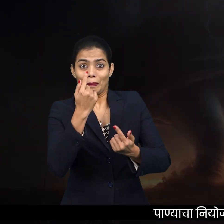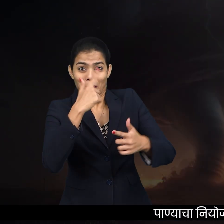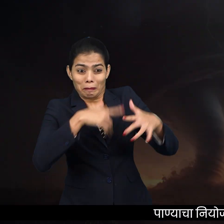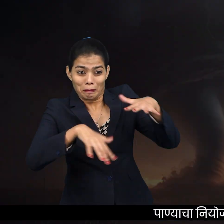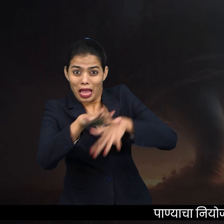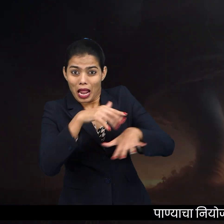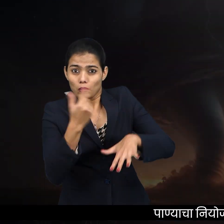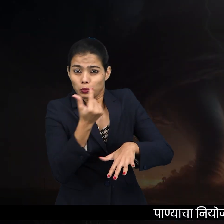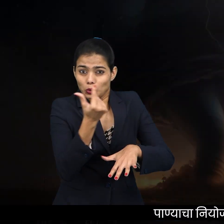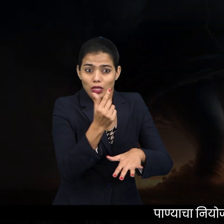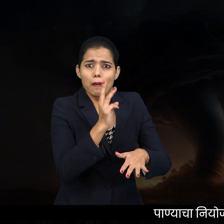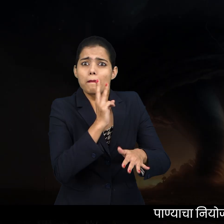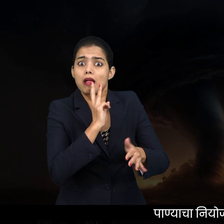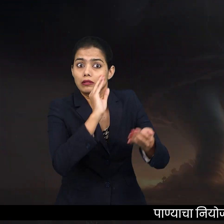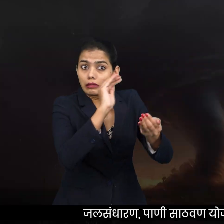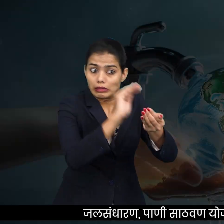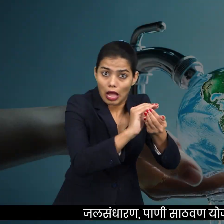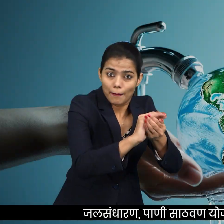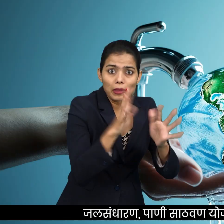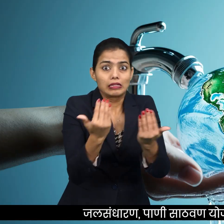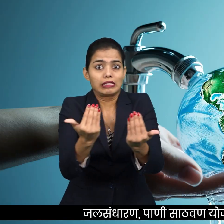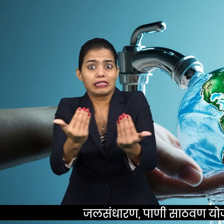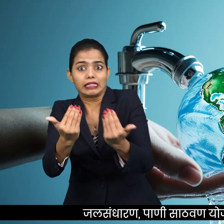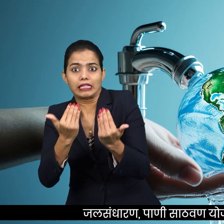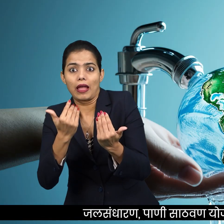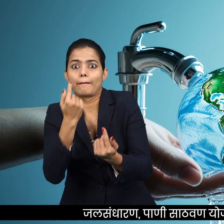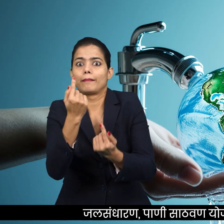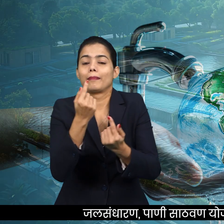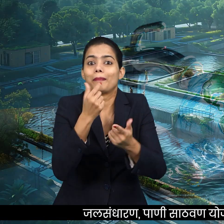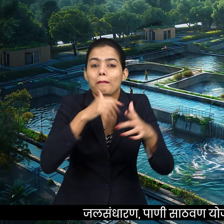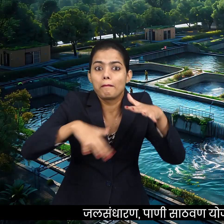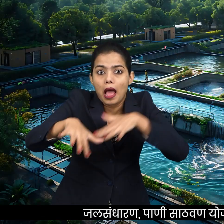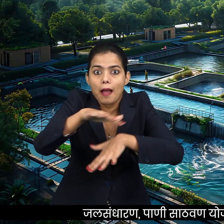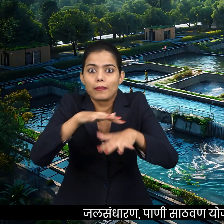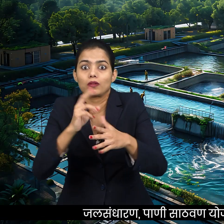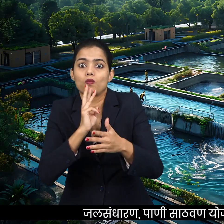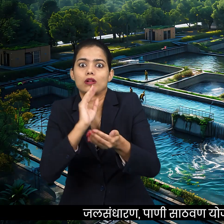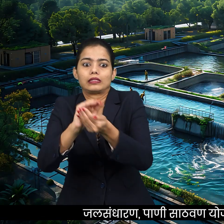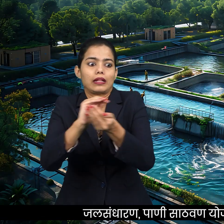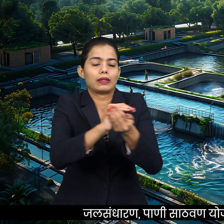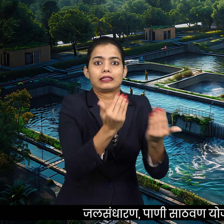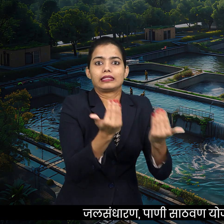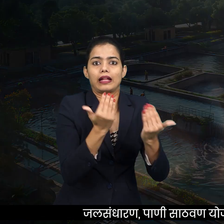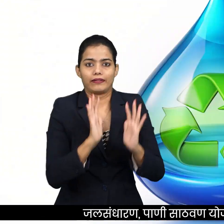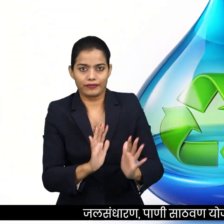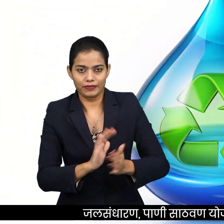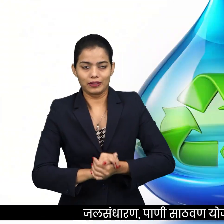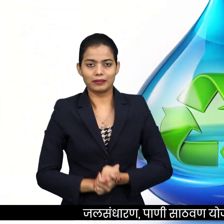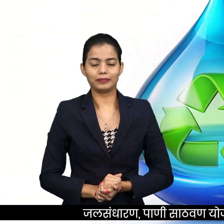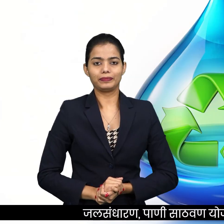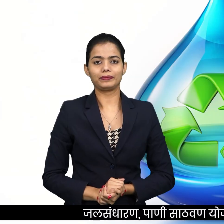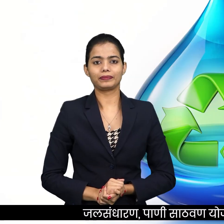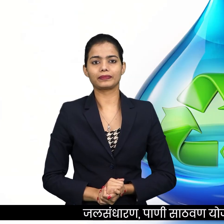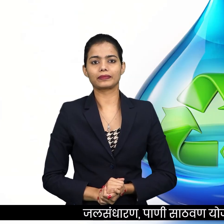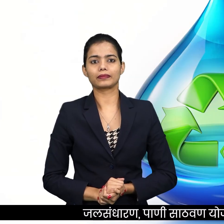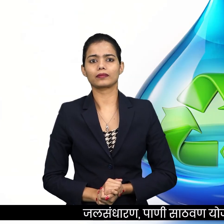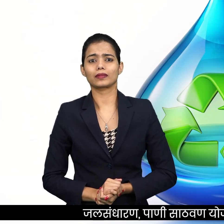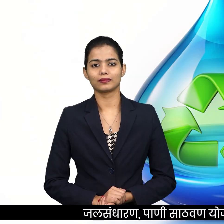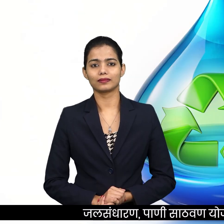पहिलं, पाण्याचे नियोजनबद्ध वापर, जलसंधारण, पाणी साठवण्याची योजना आणि